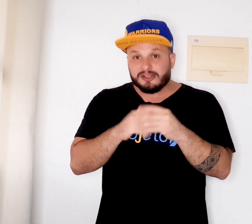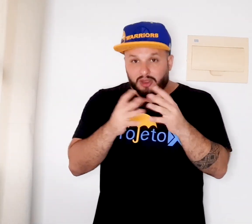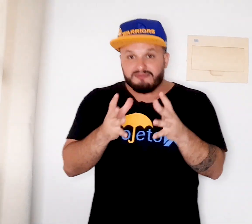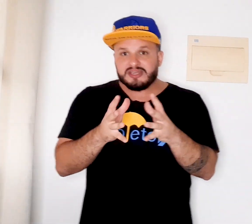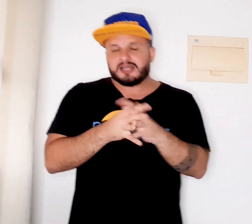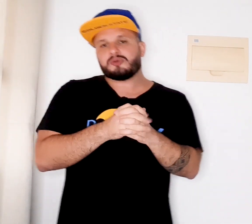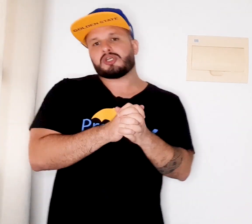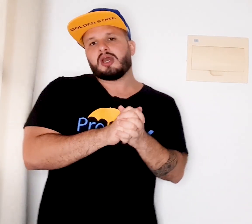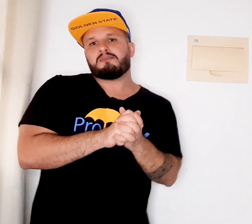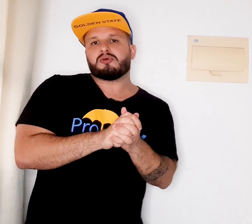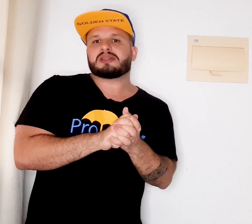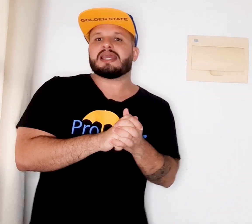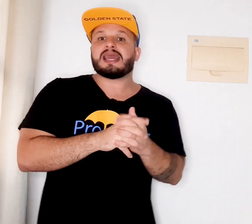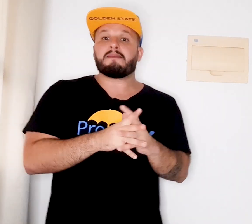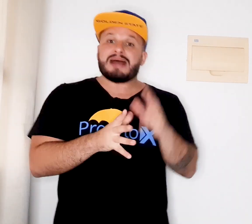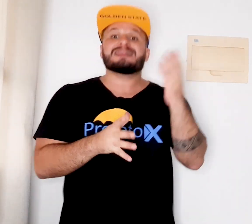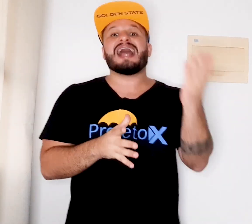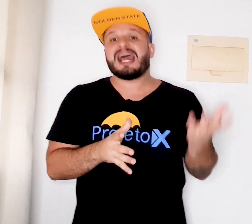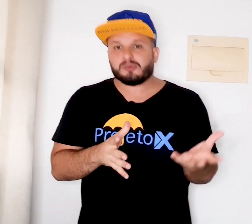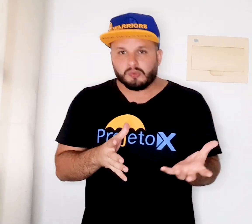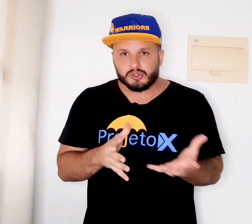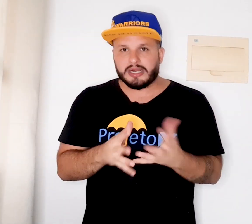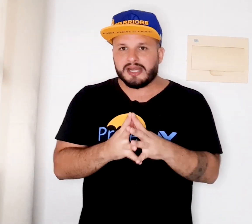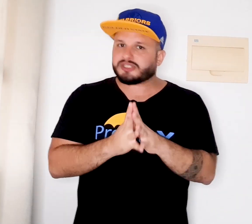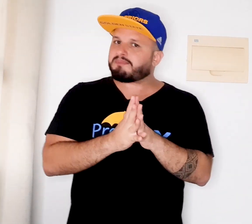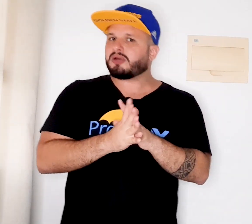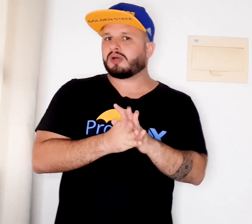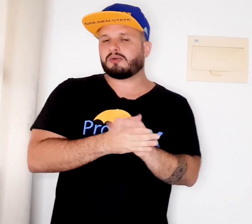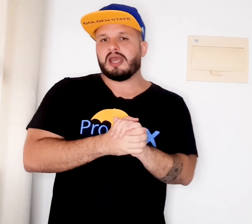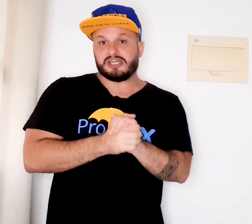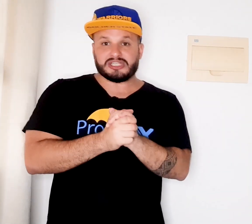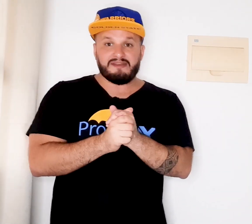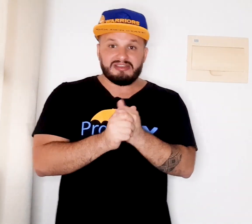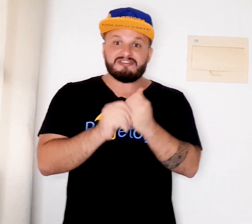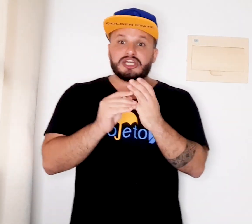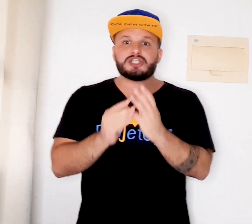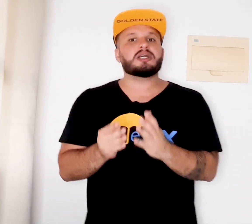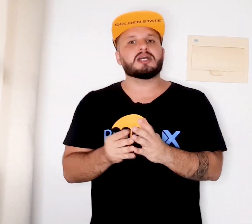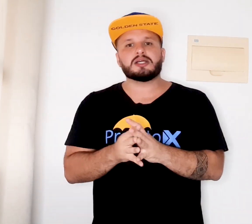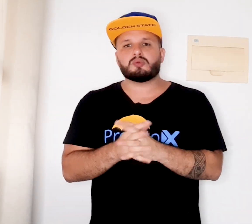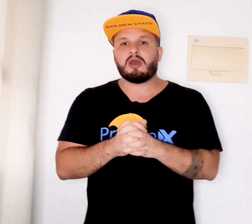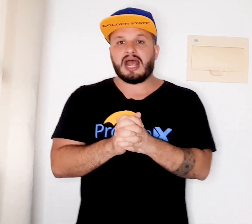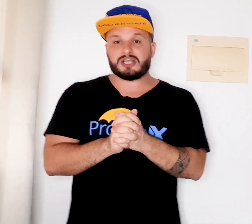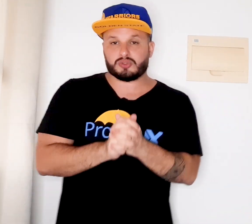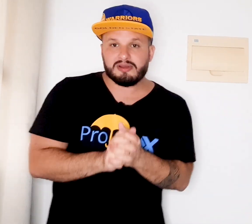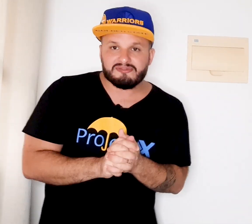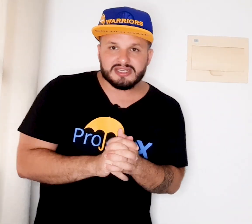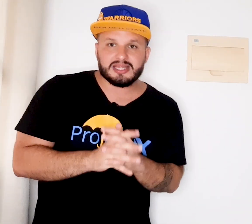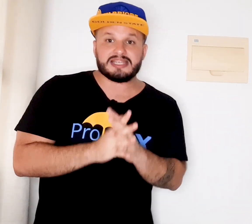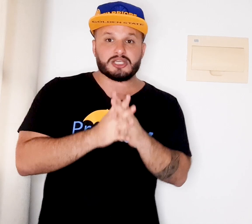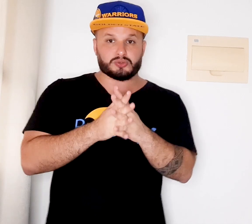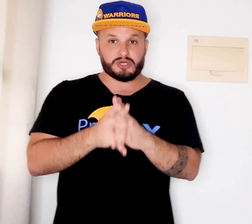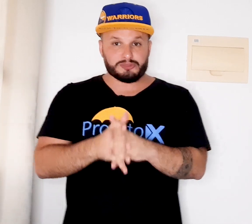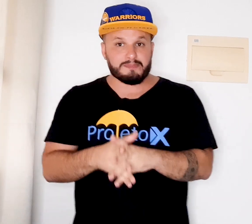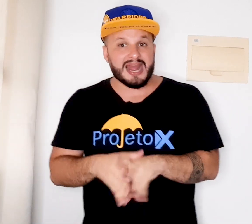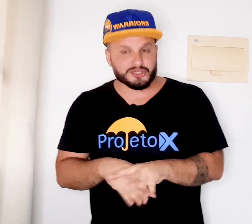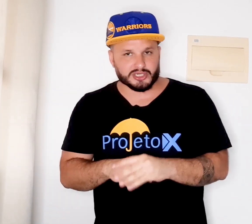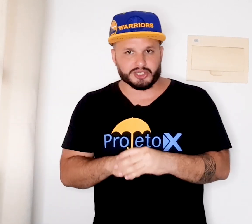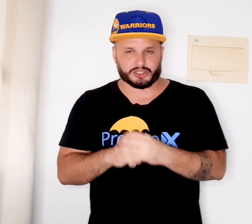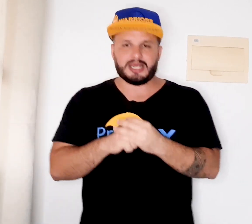19 anos por ter matado um jornalista peruano que estava investigando a sua vida e as suas práticas.